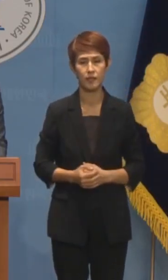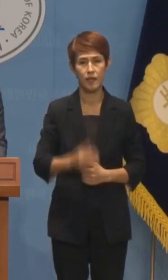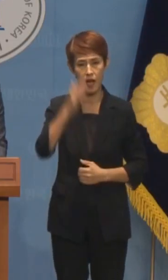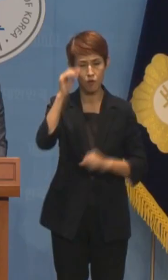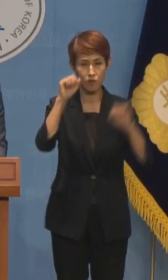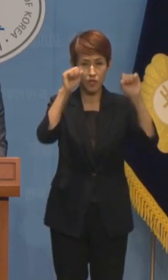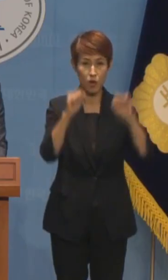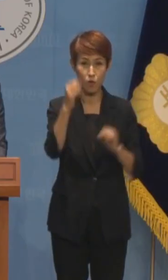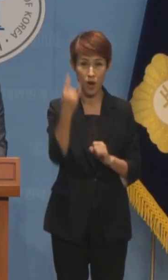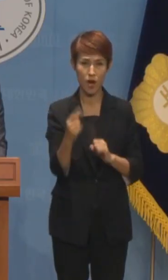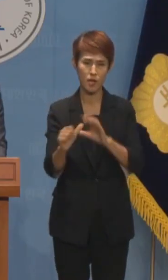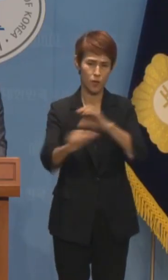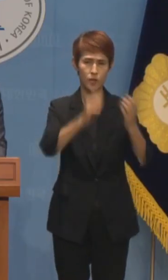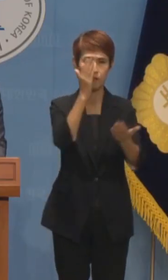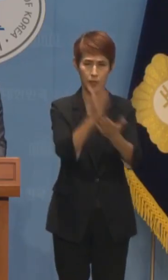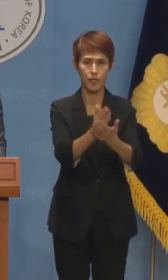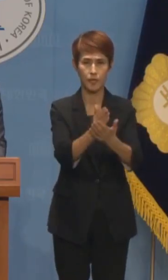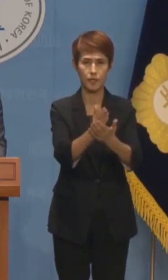대한체육회를 이용하지 마시고